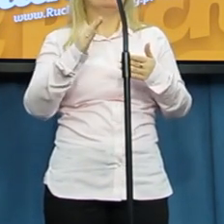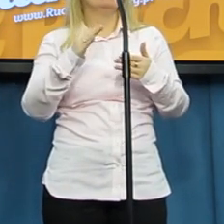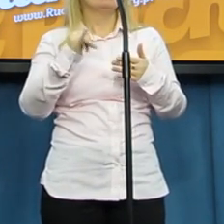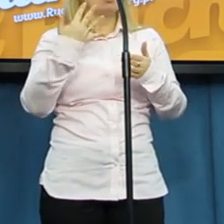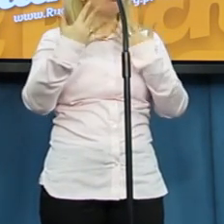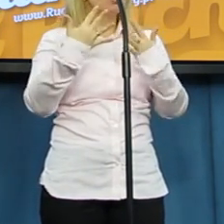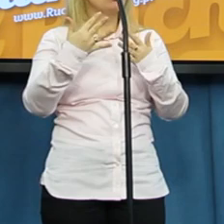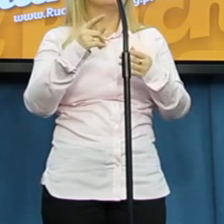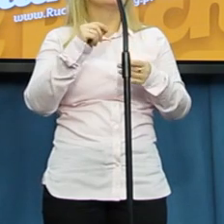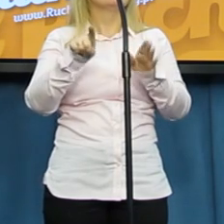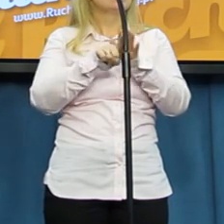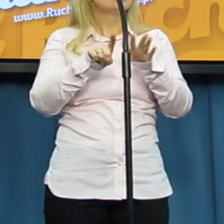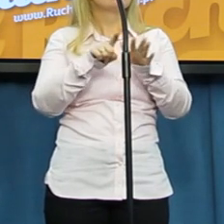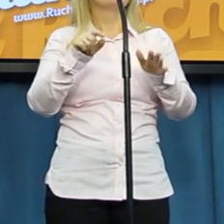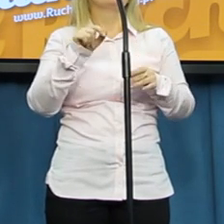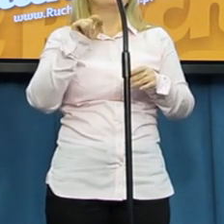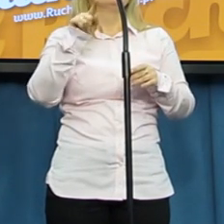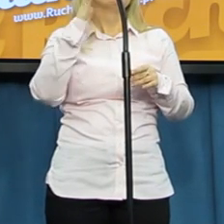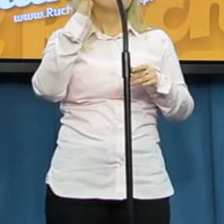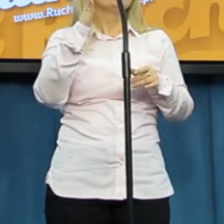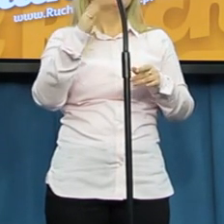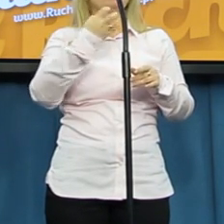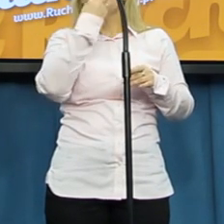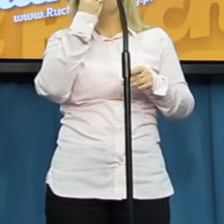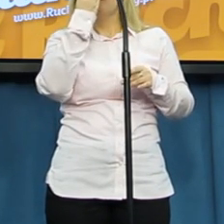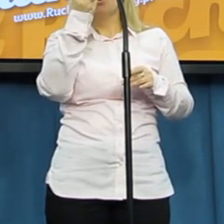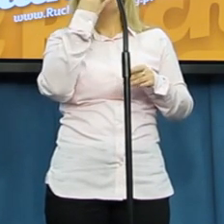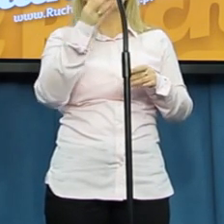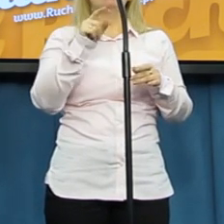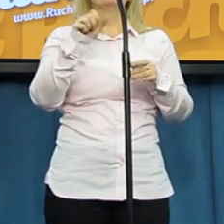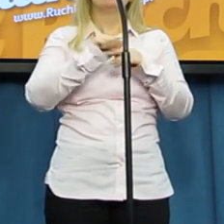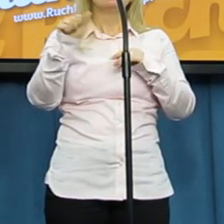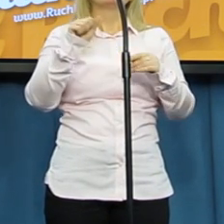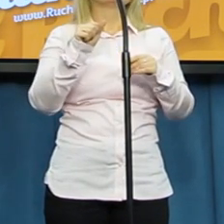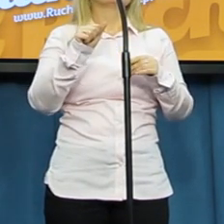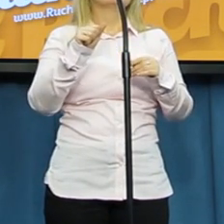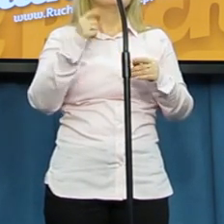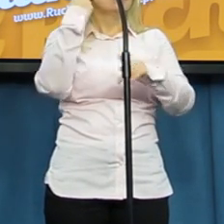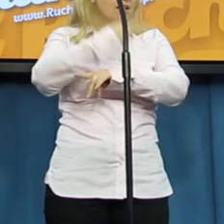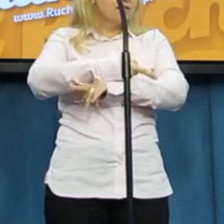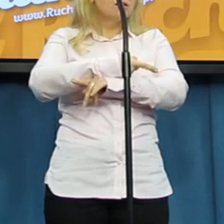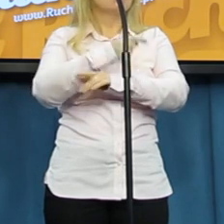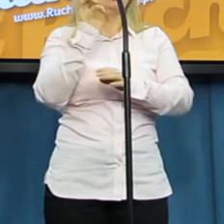w Strasburgu na Alei Wiosennej, mało kto wie, że tam jest taki adres, to będzie decydować